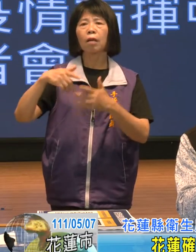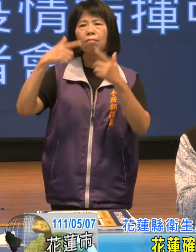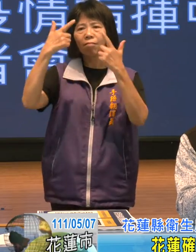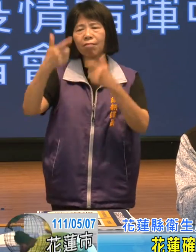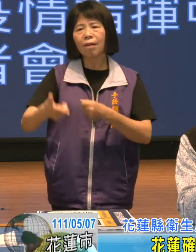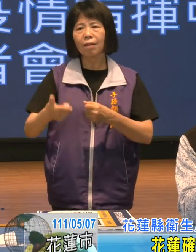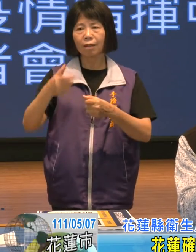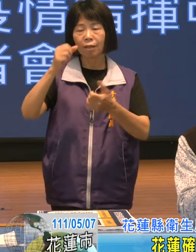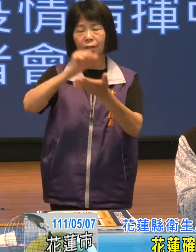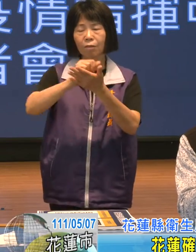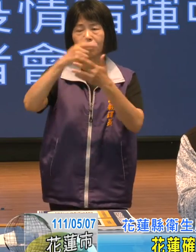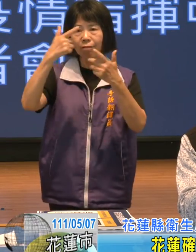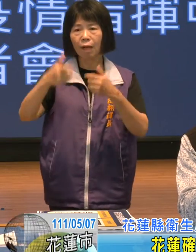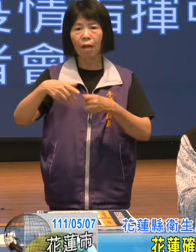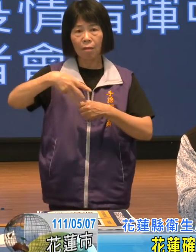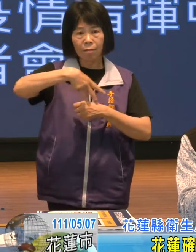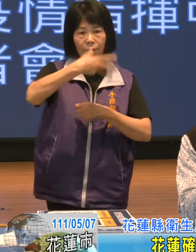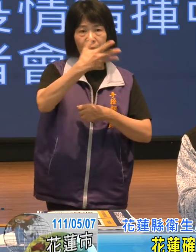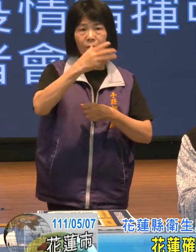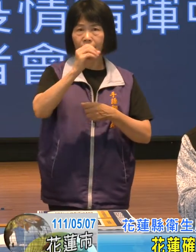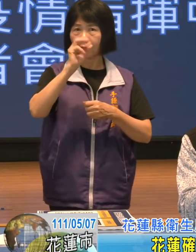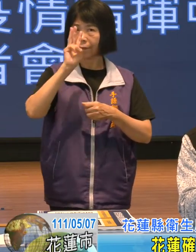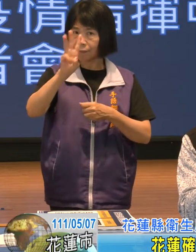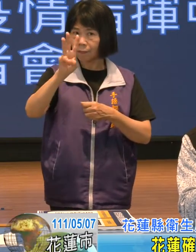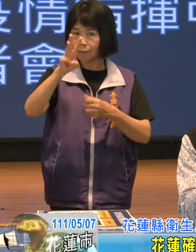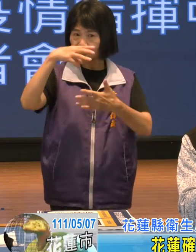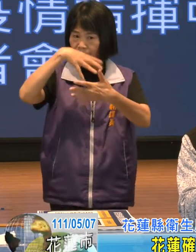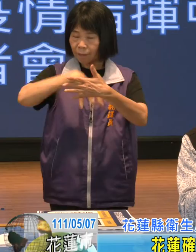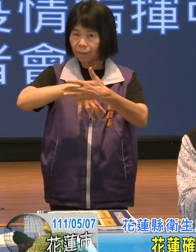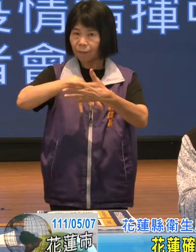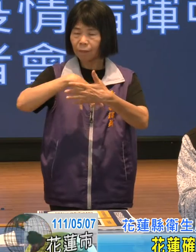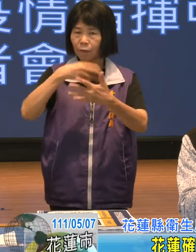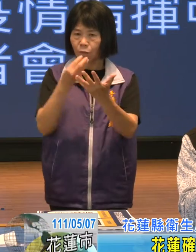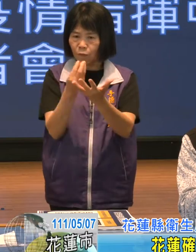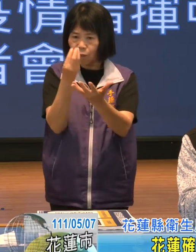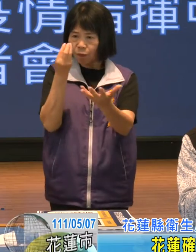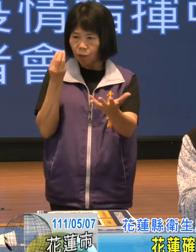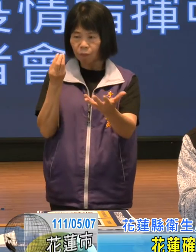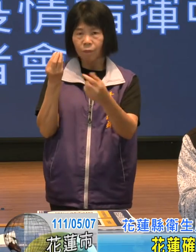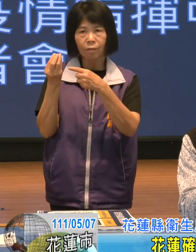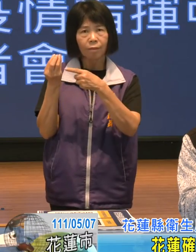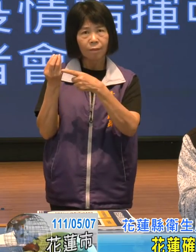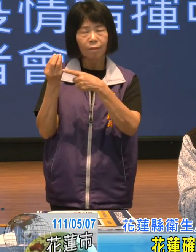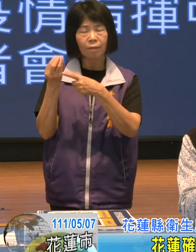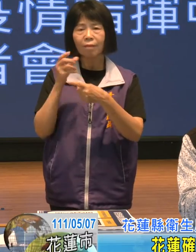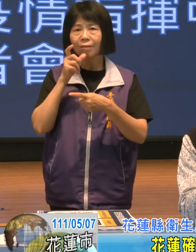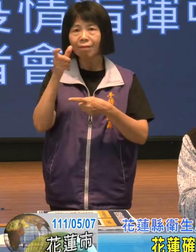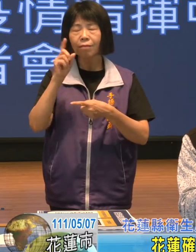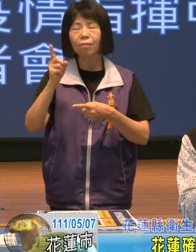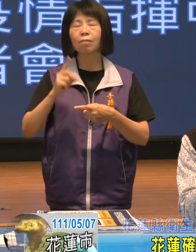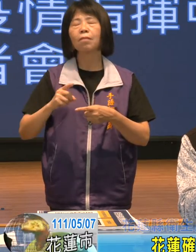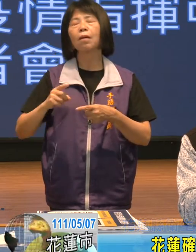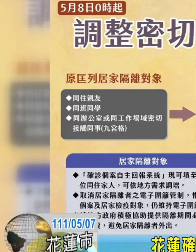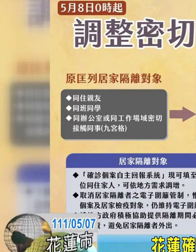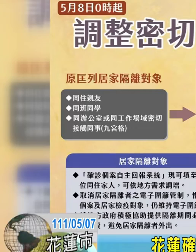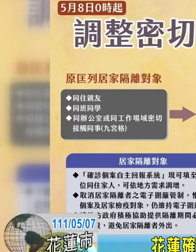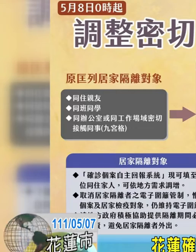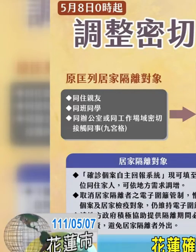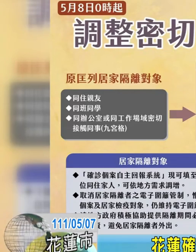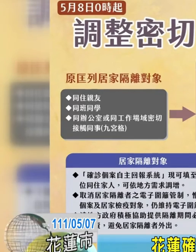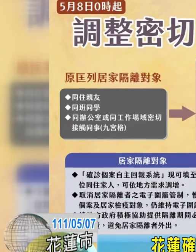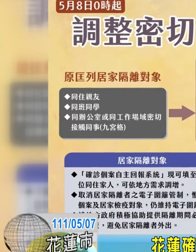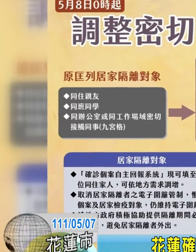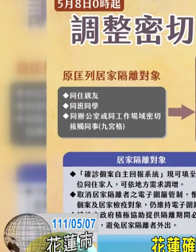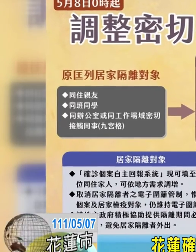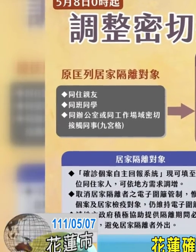这个803里面呢，应该有很多一部分我们就称之为校正回归了。 另外，